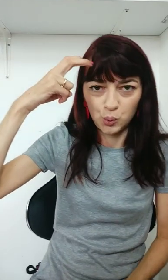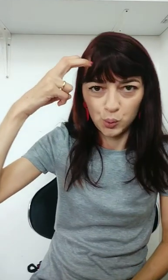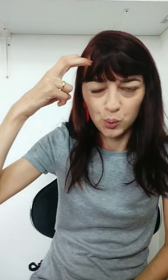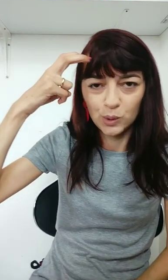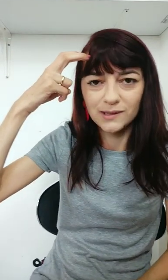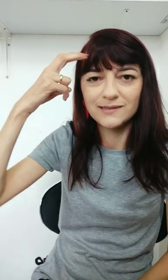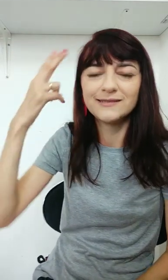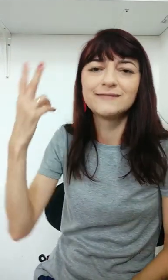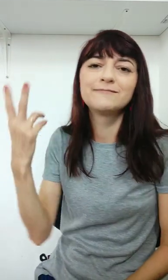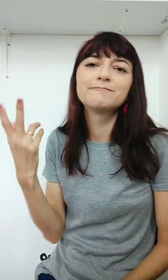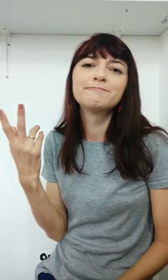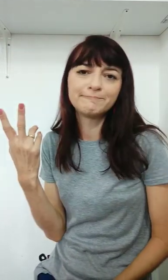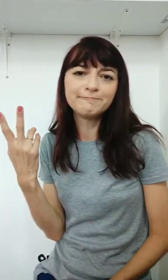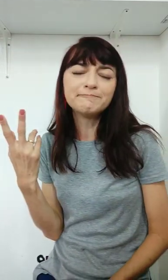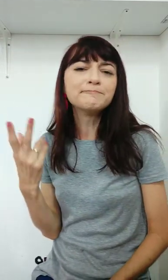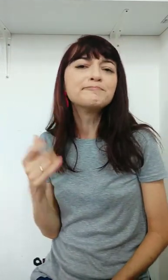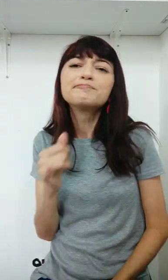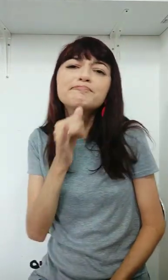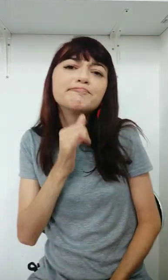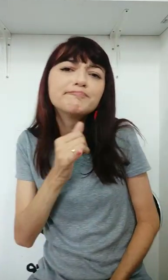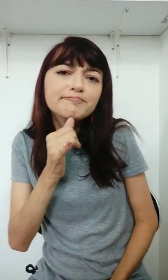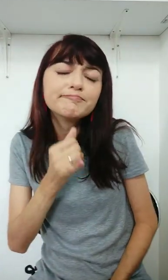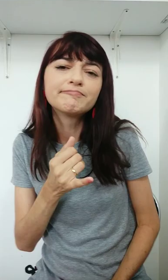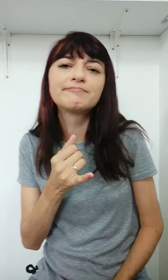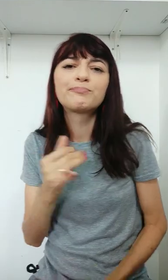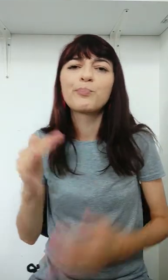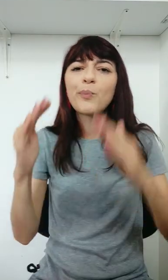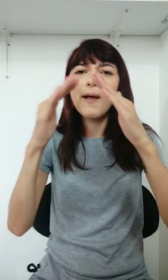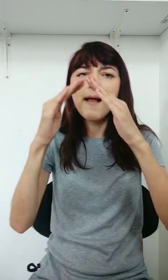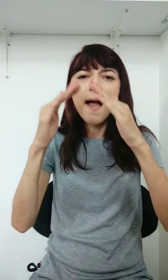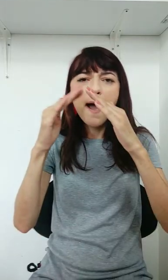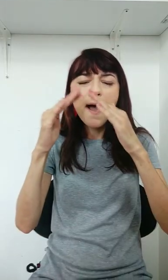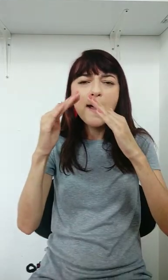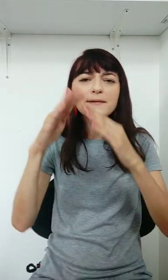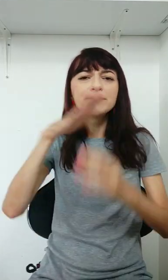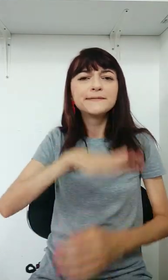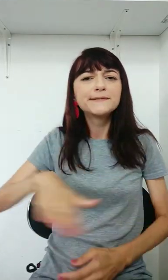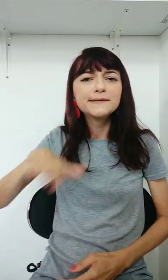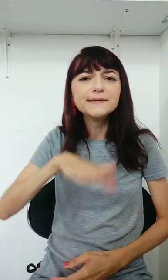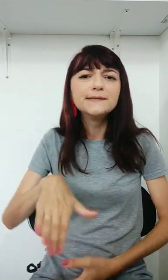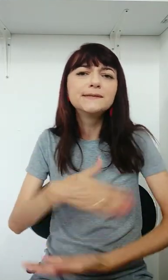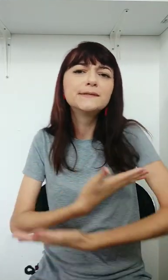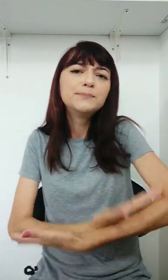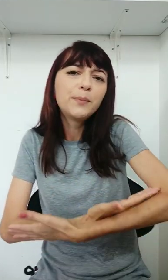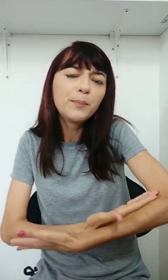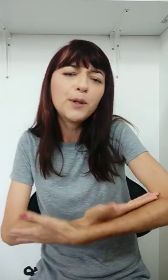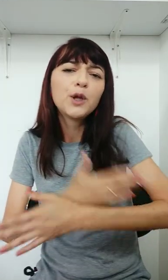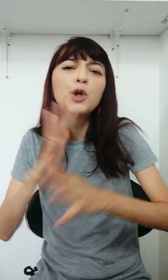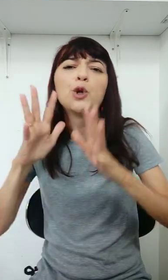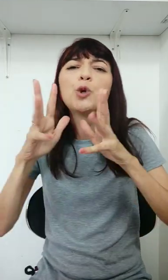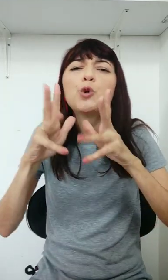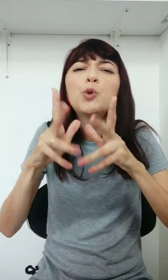é? E eu gostaria de comparar essa árvore com a cultura. Por exemplo, temos ali um